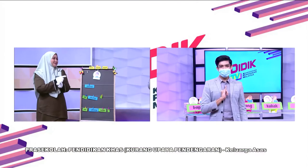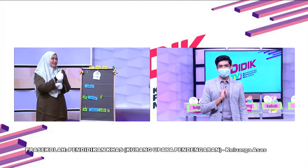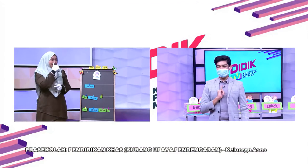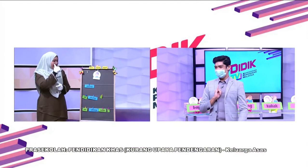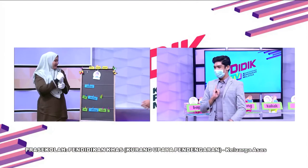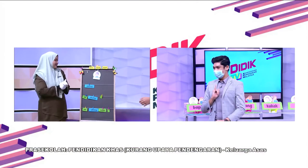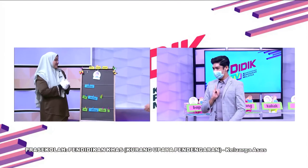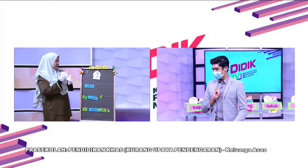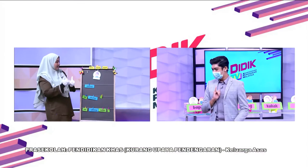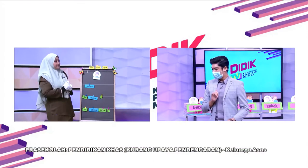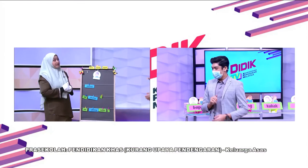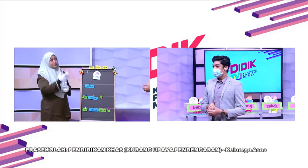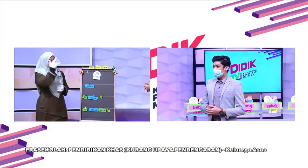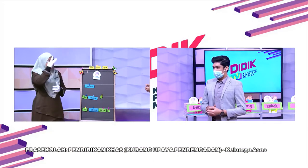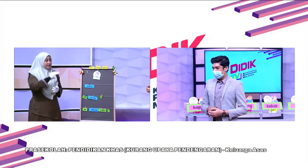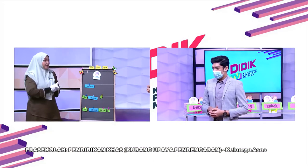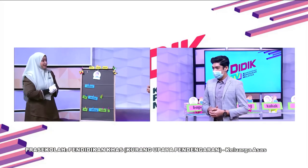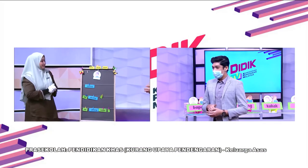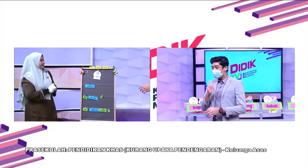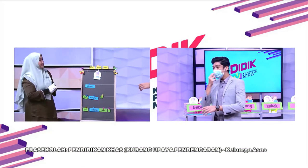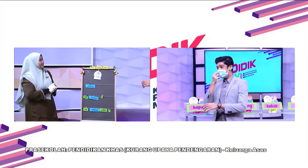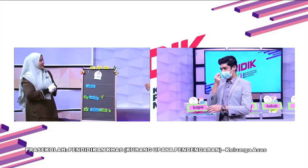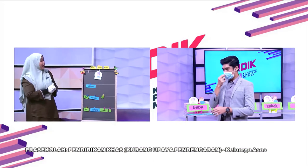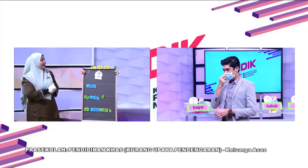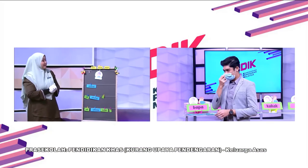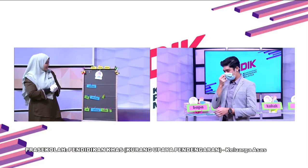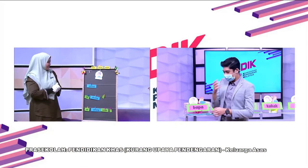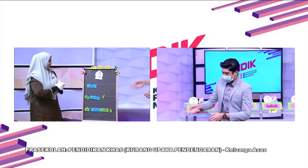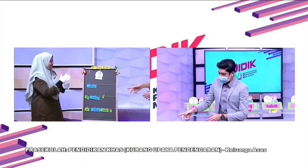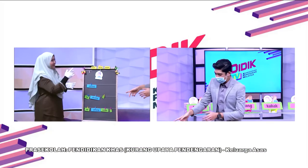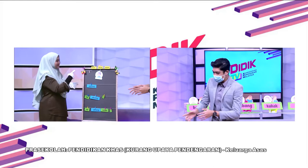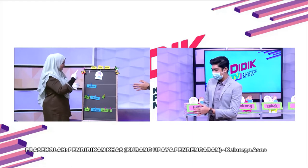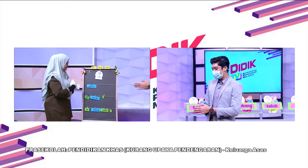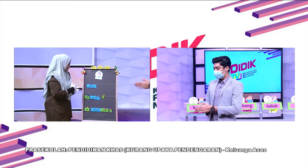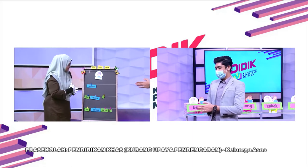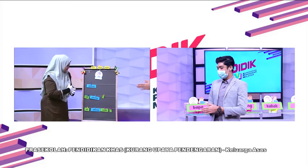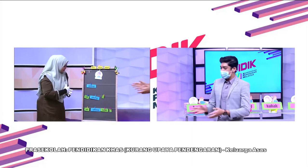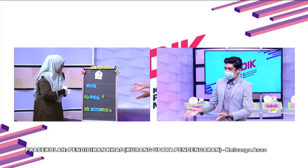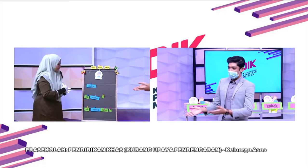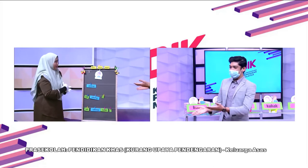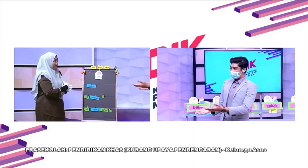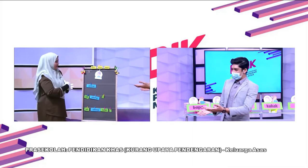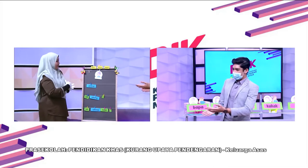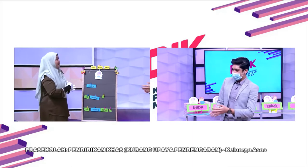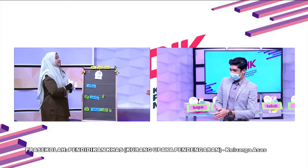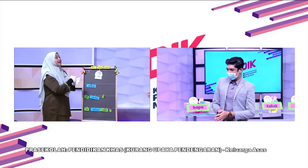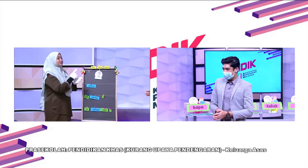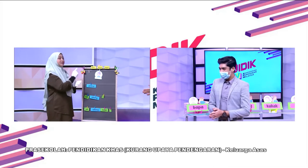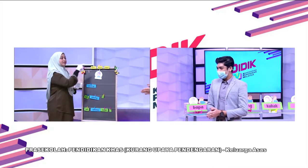Sinergi sekarang ifadah pantai tahu lagi sedikit aja ya oke bangsa yaitu ataupun